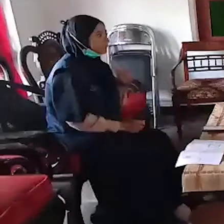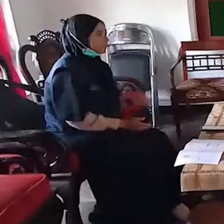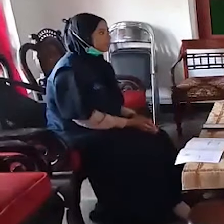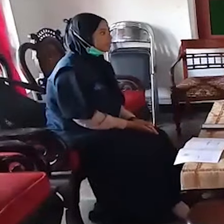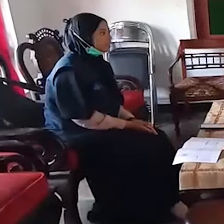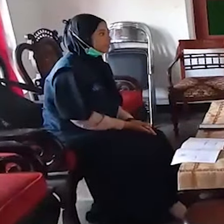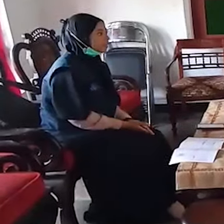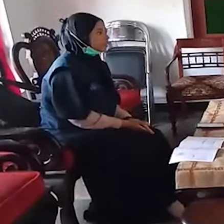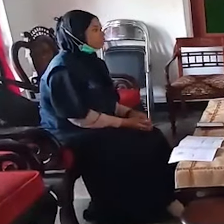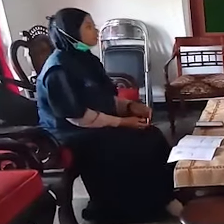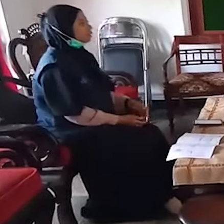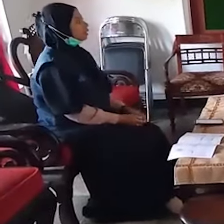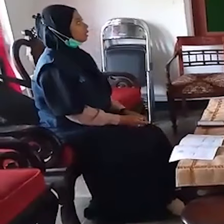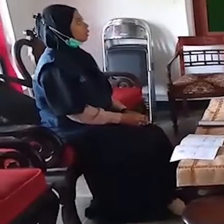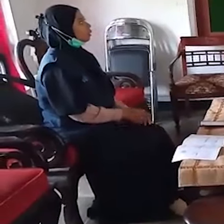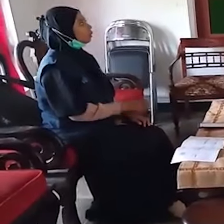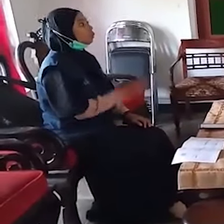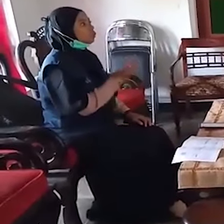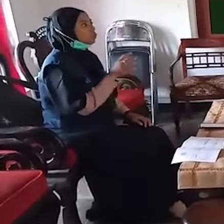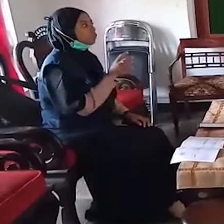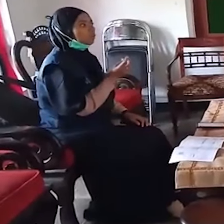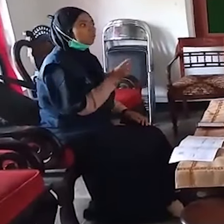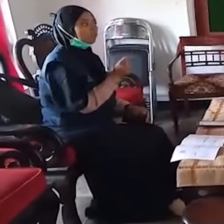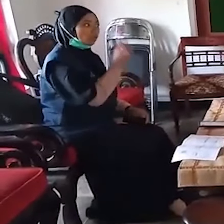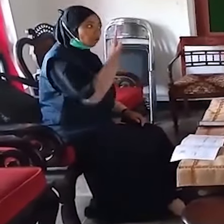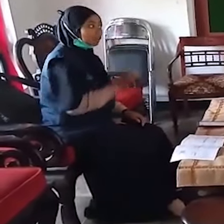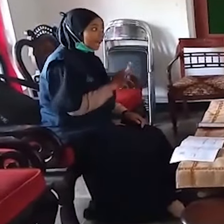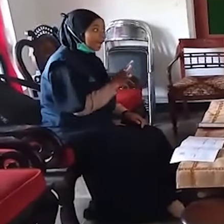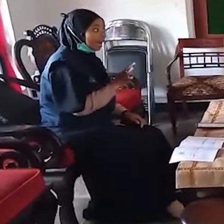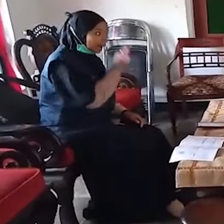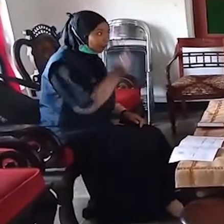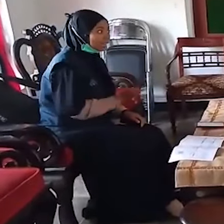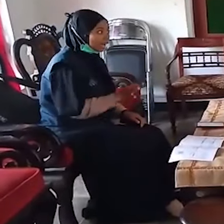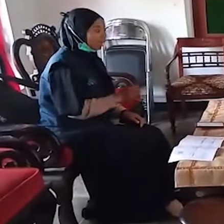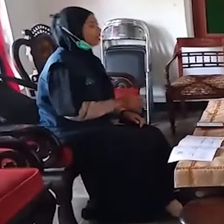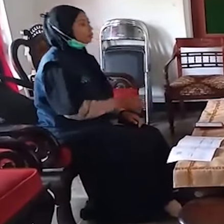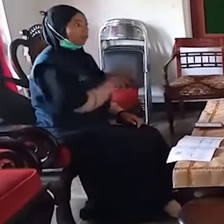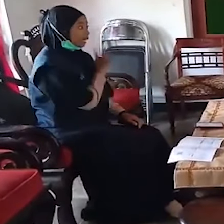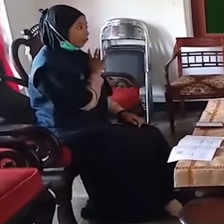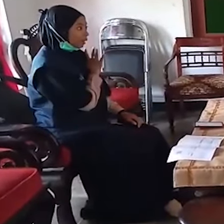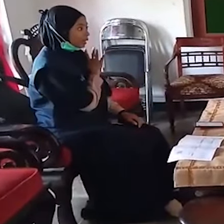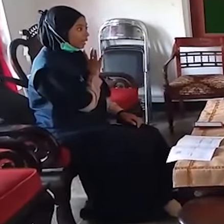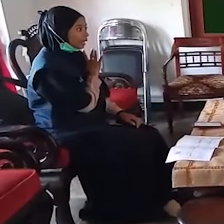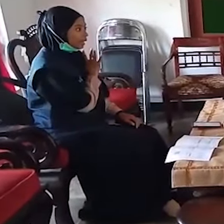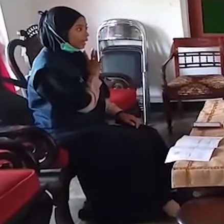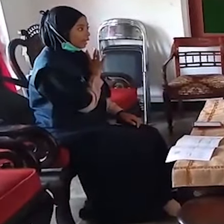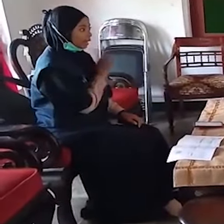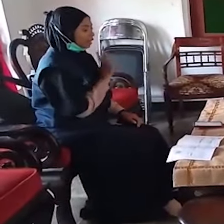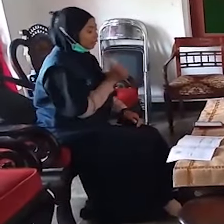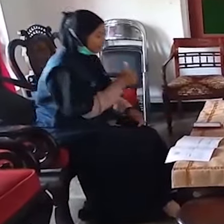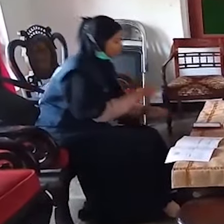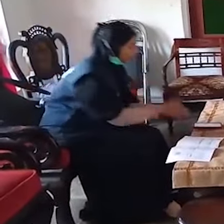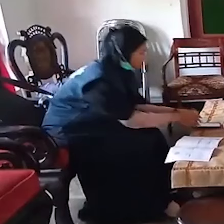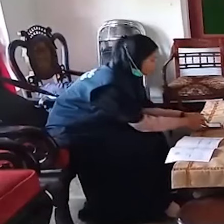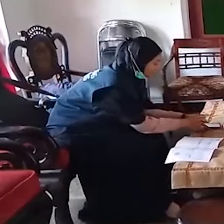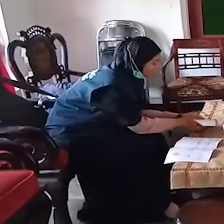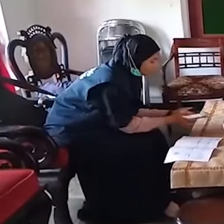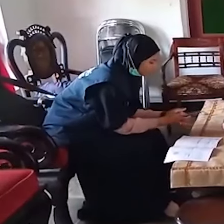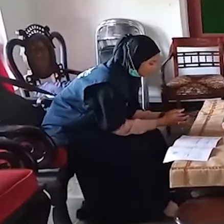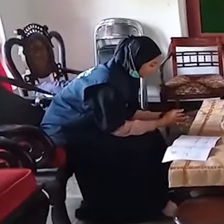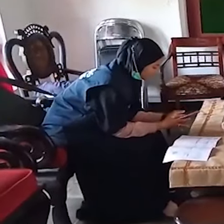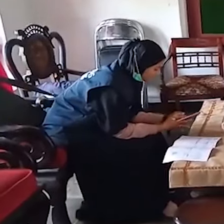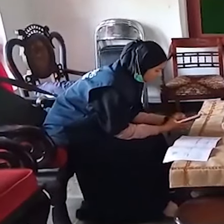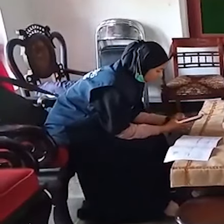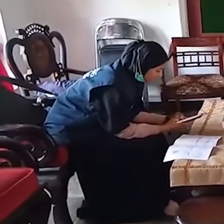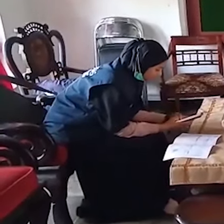kan tahun berapa di sana, tahun berapa di sini, bulan berapa pindah ke sini, itu yang agak ribet. Satu responden,